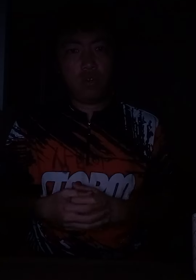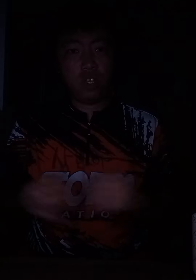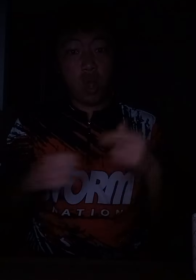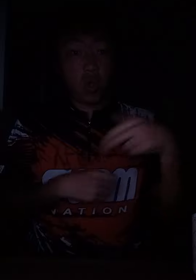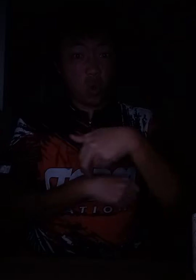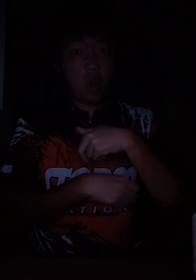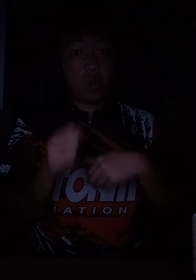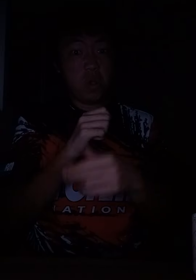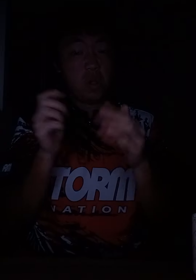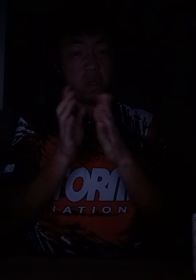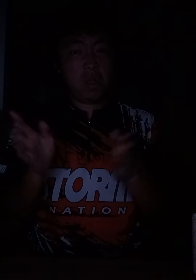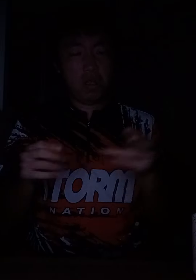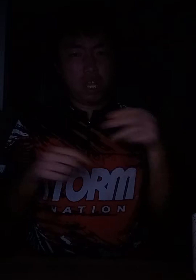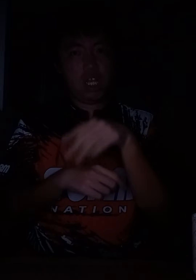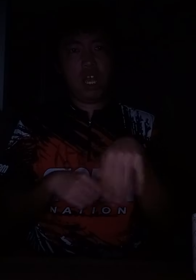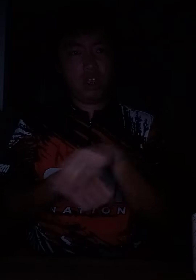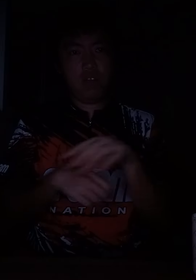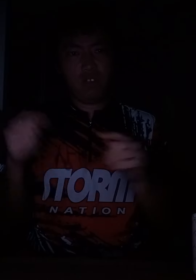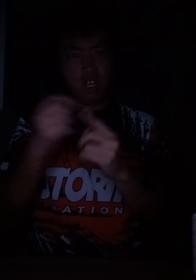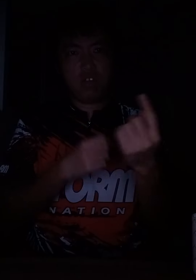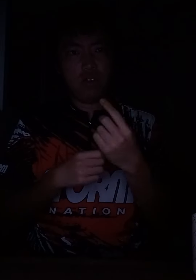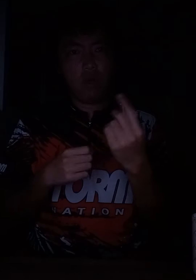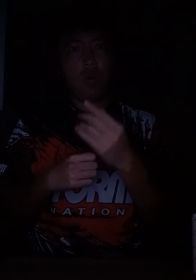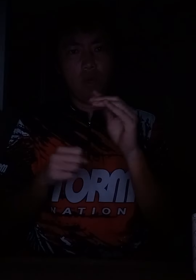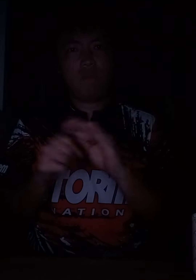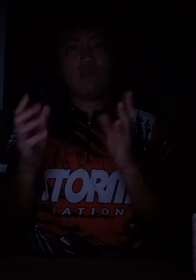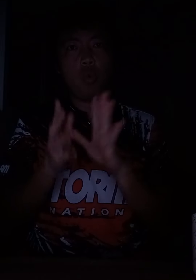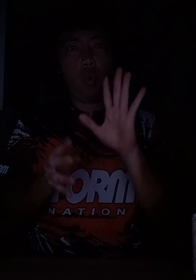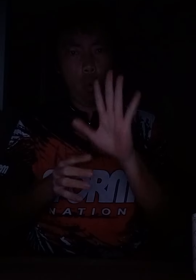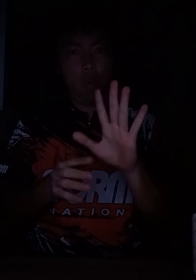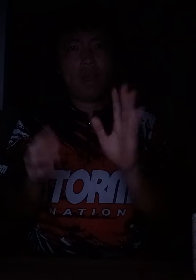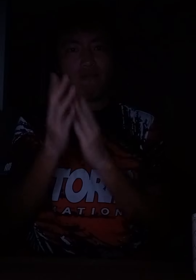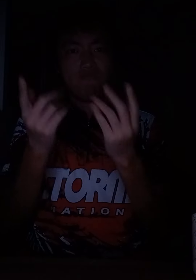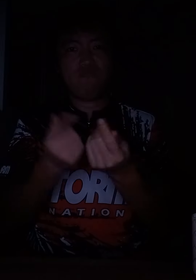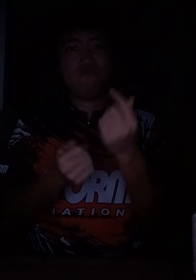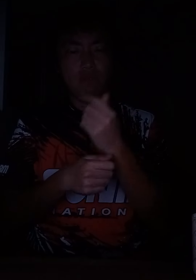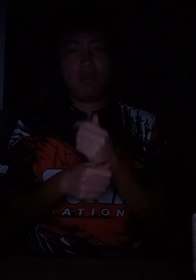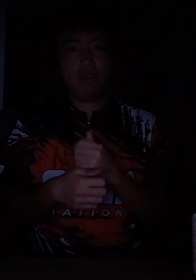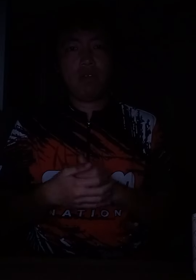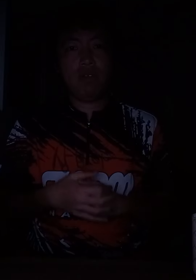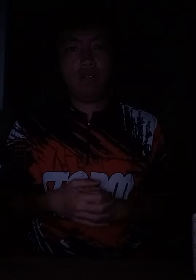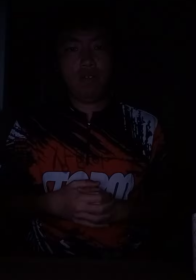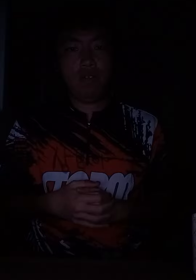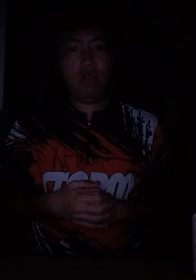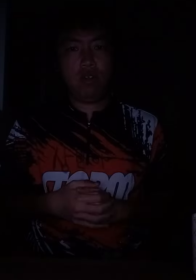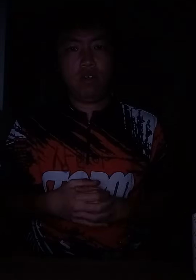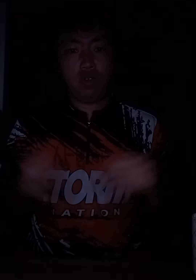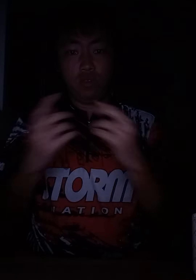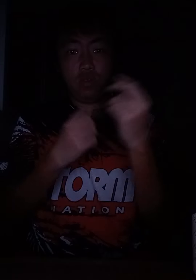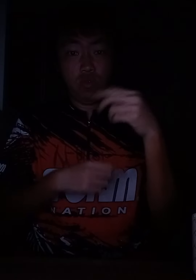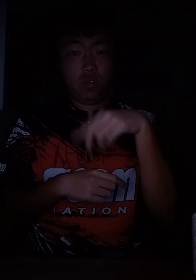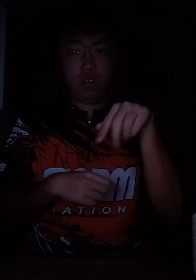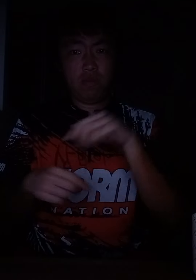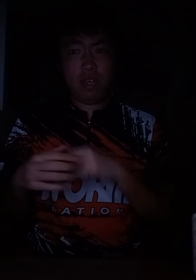철도경찰은 승무원의 지시에 따르지 않은 이 승객에 대해 범칙금 5만 원 처분을 내렸습니다. 경찰은 마스크